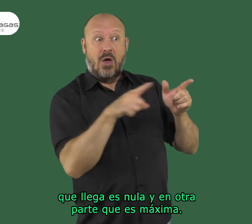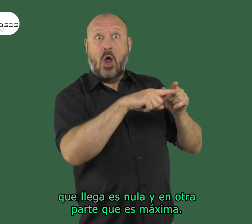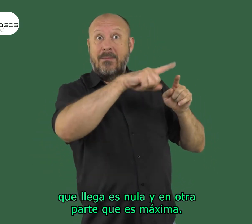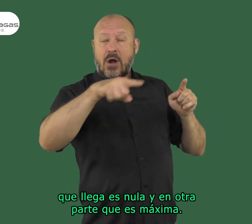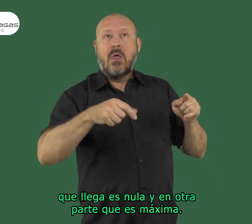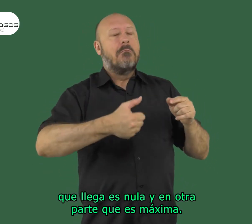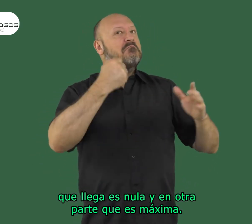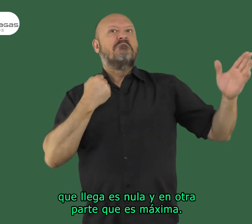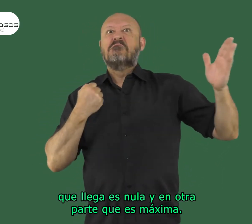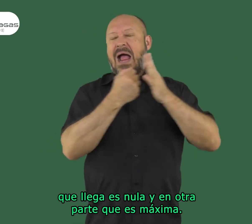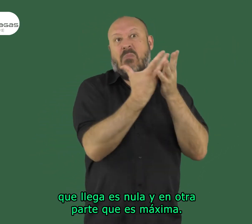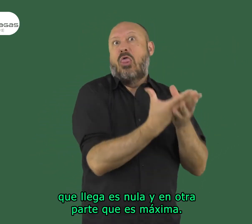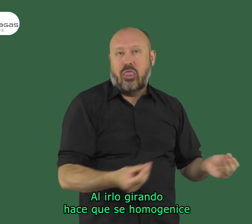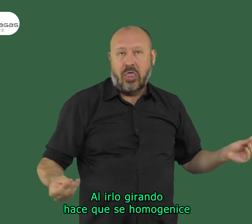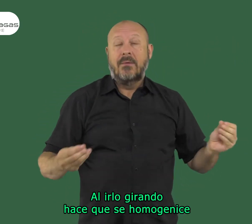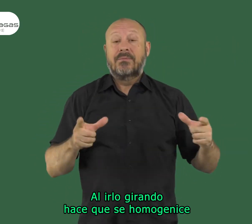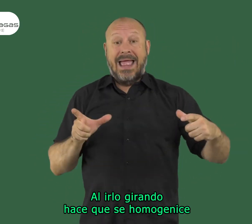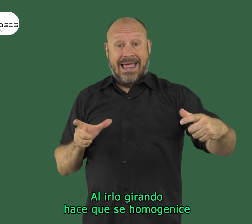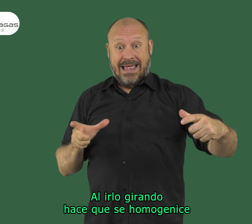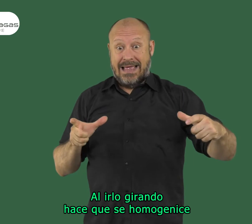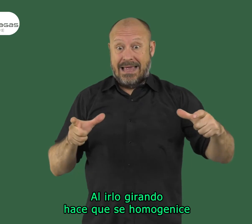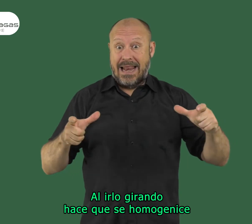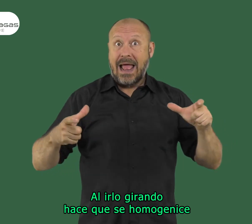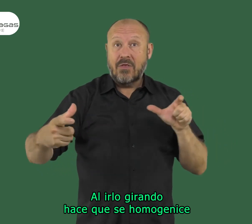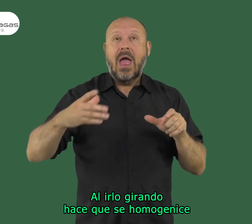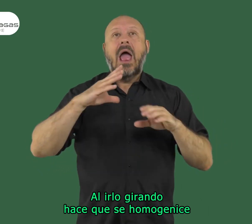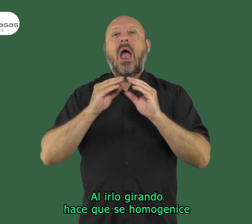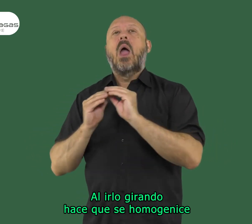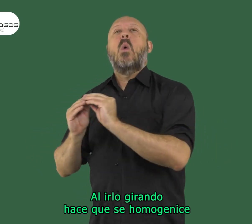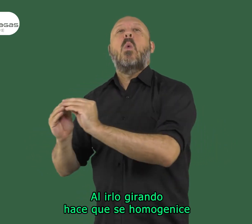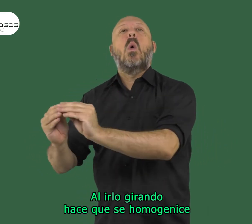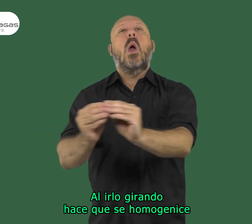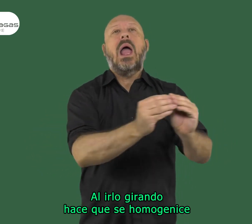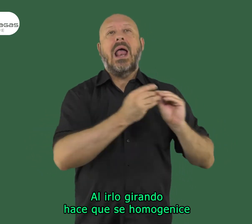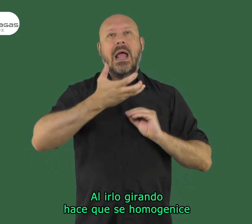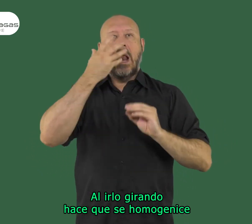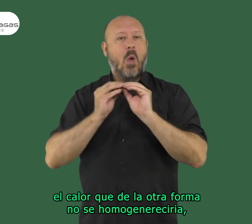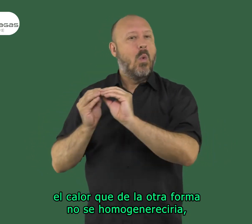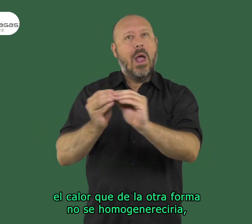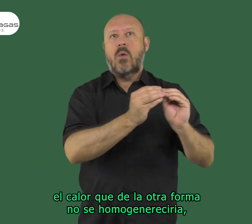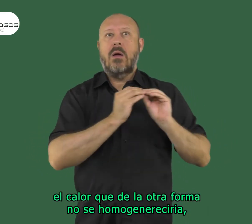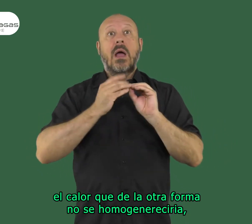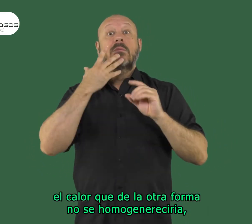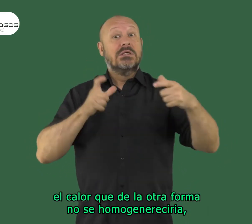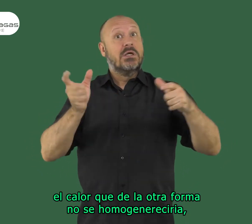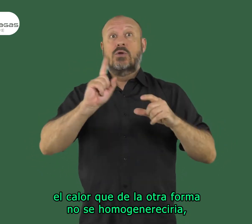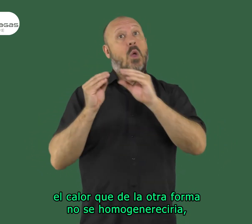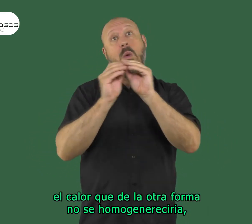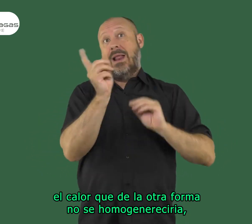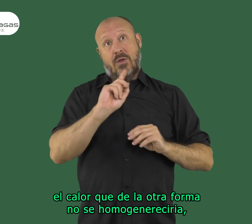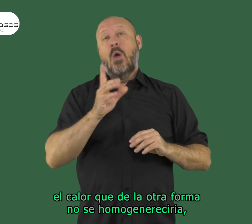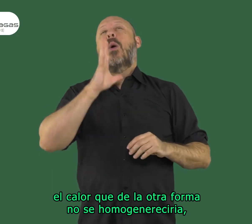otra parte que es máxima. Al irlo girando haces que se homogeneice el calor, que de la otra forma no